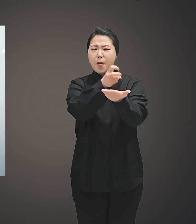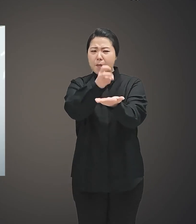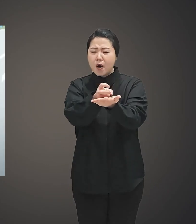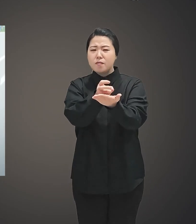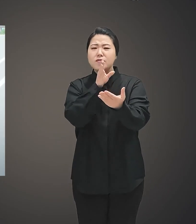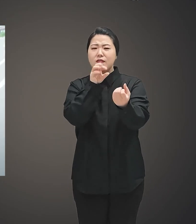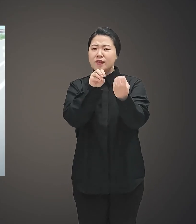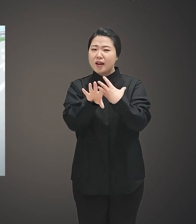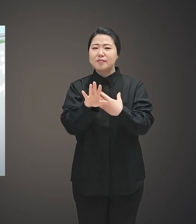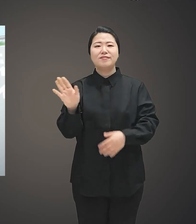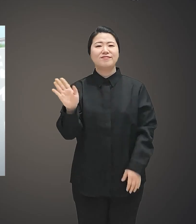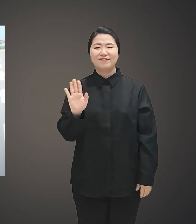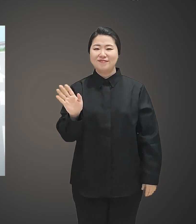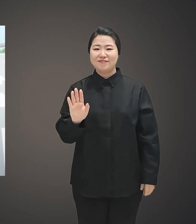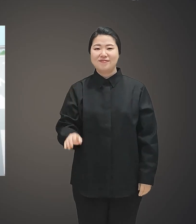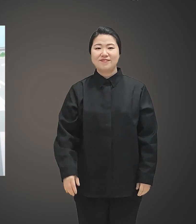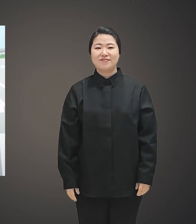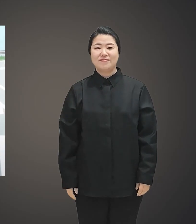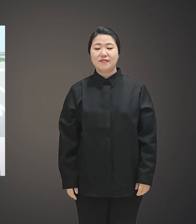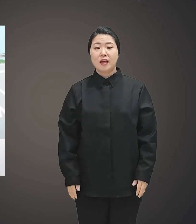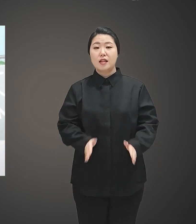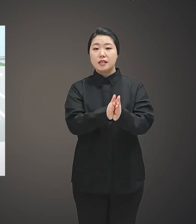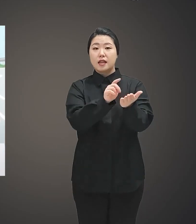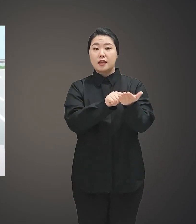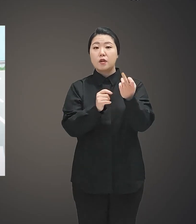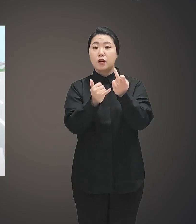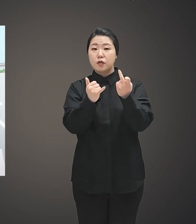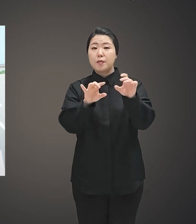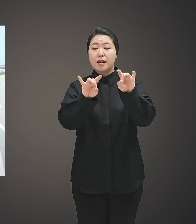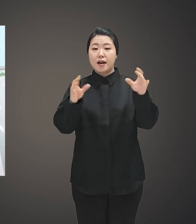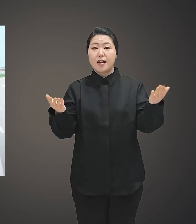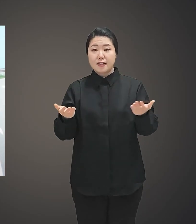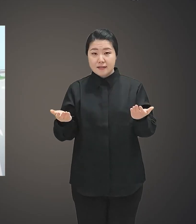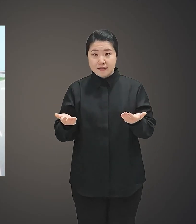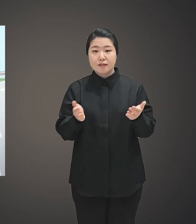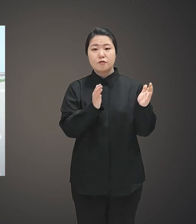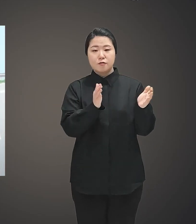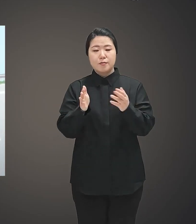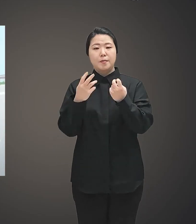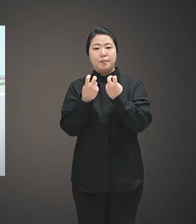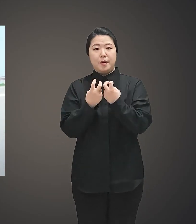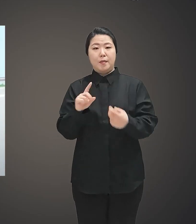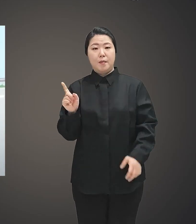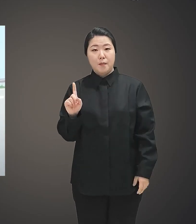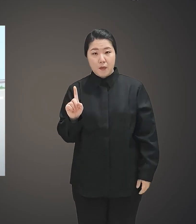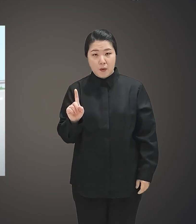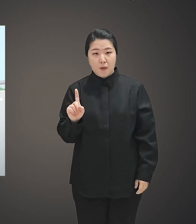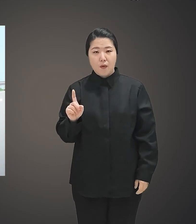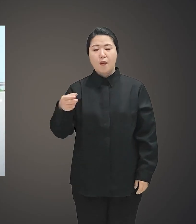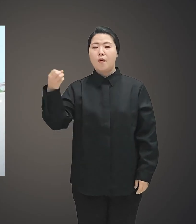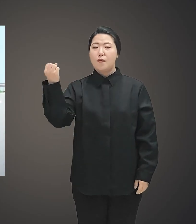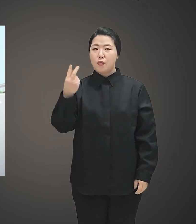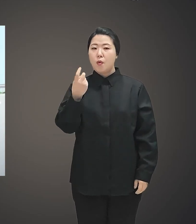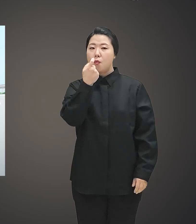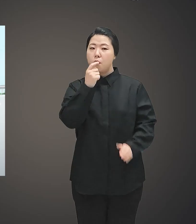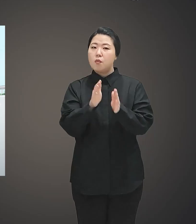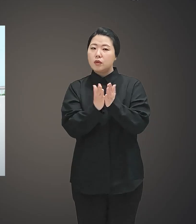정석이나 정답은 아닙니다. 책 속에 등장하는 여러 직업인은 해당 직업의 준비 방법은